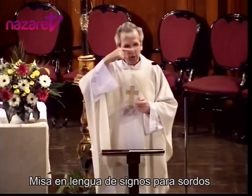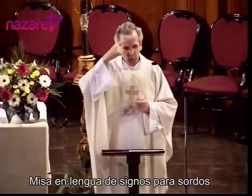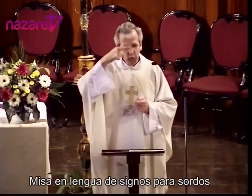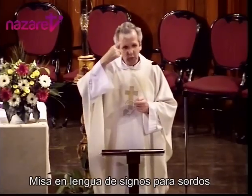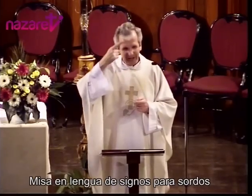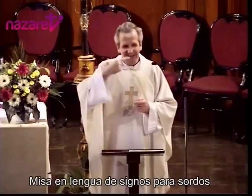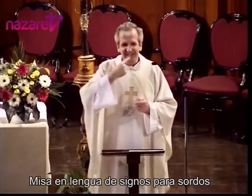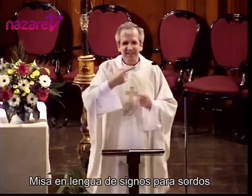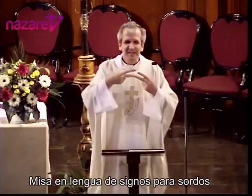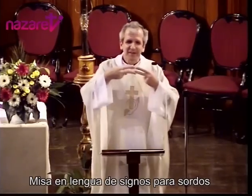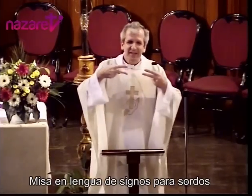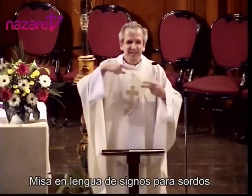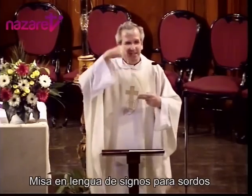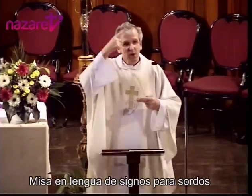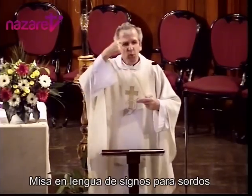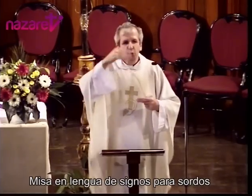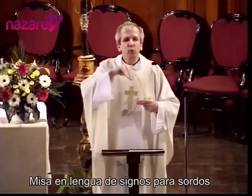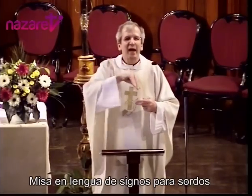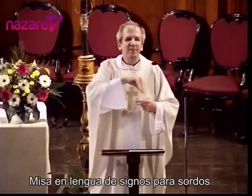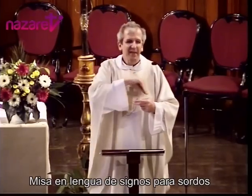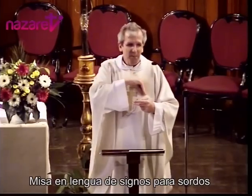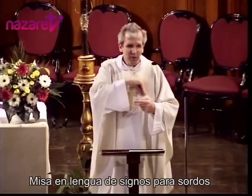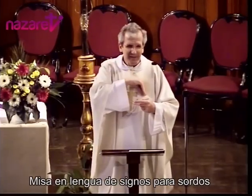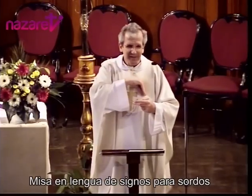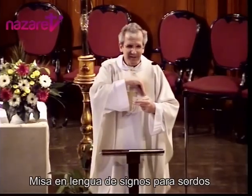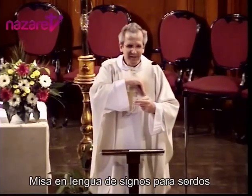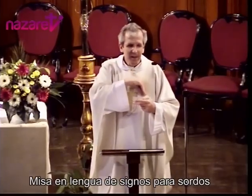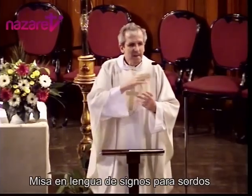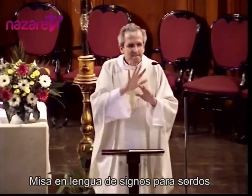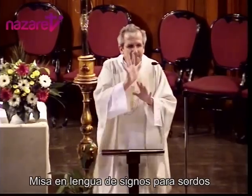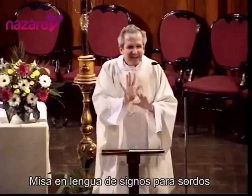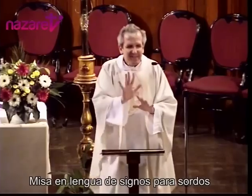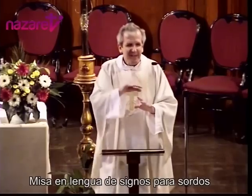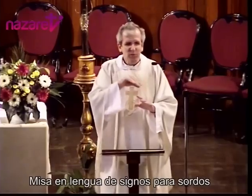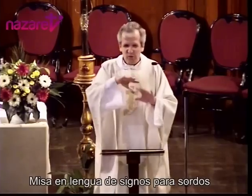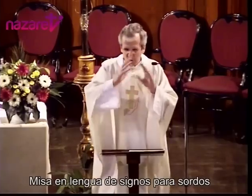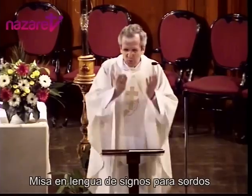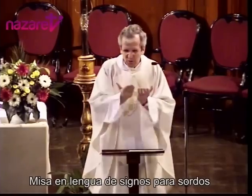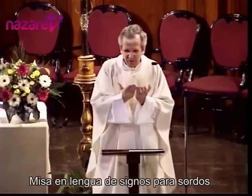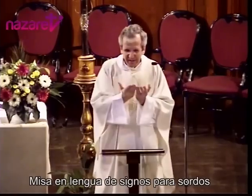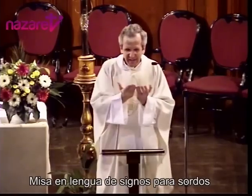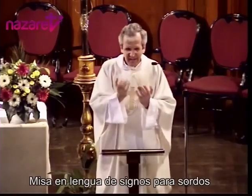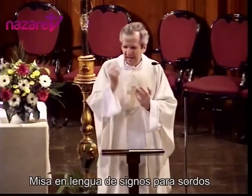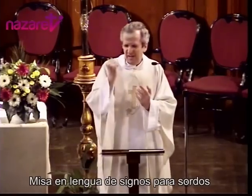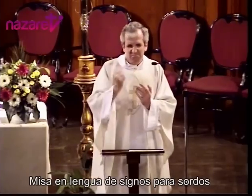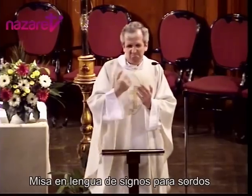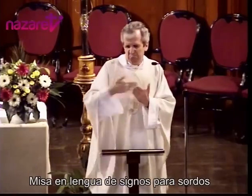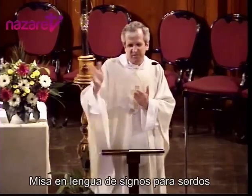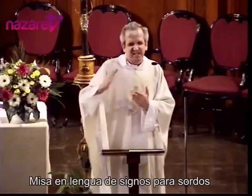cultura, se dice esa frase, cultura de la muerte. Parece que en nuestro mundo se